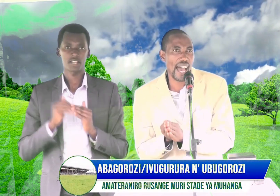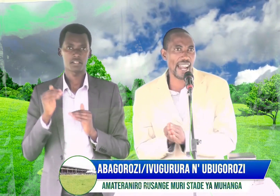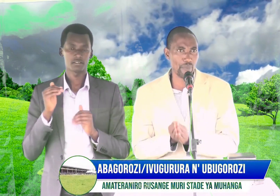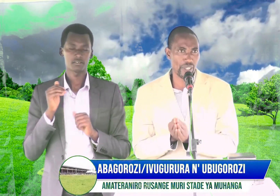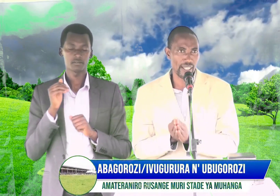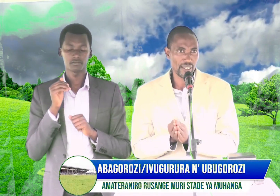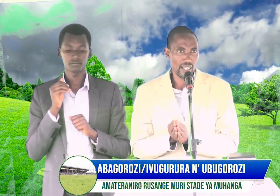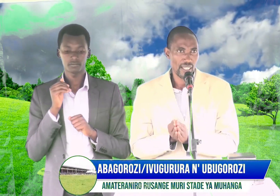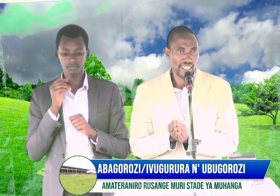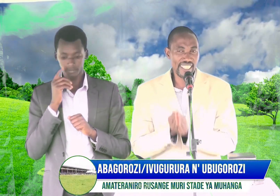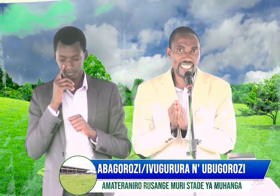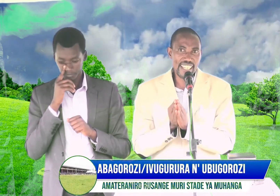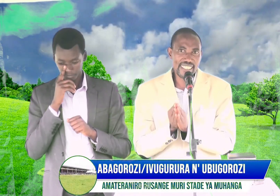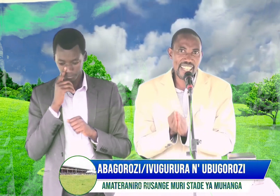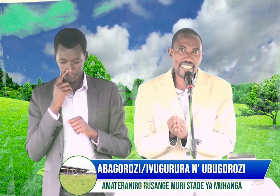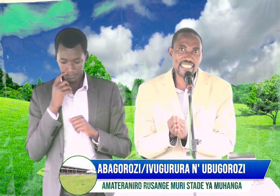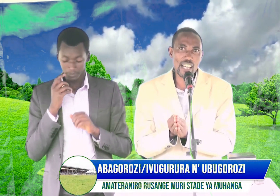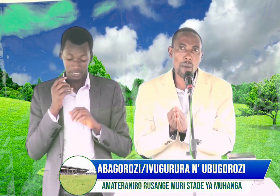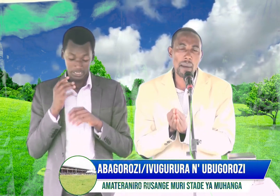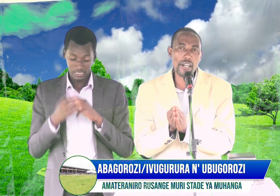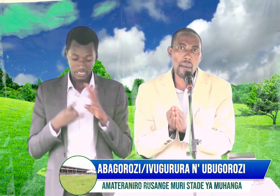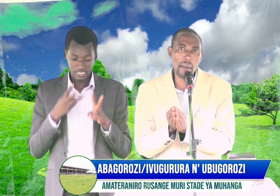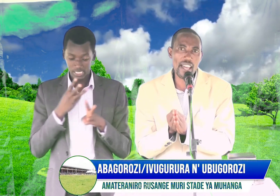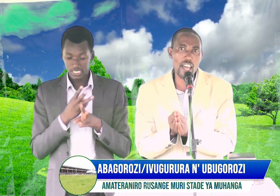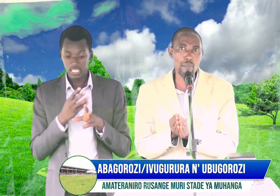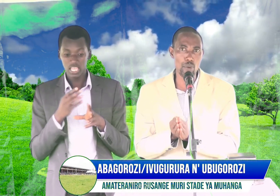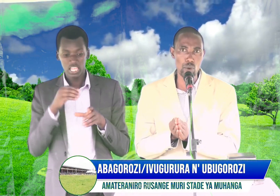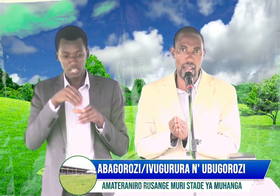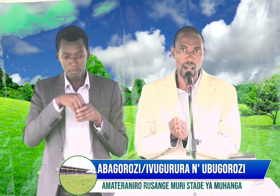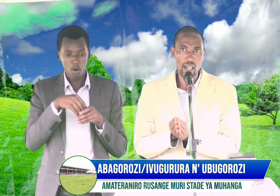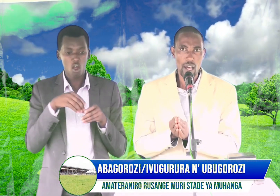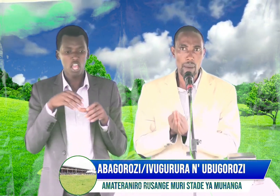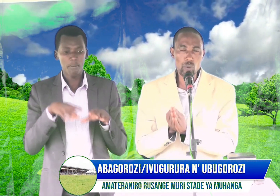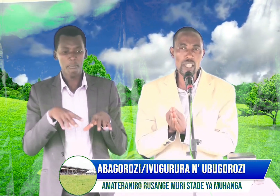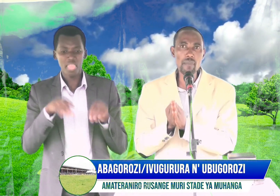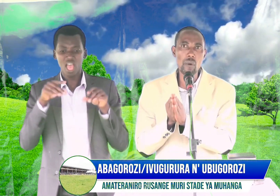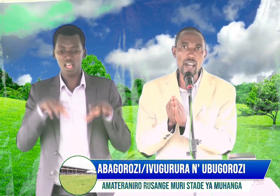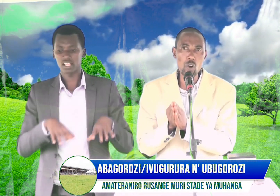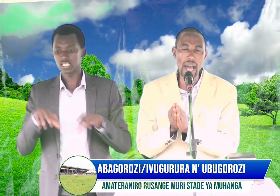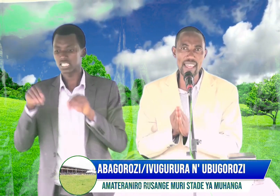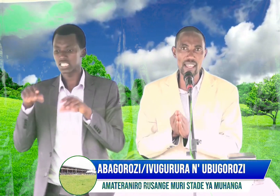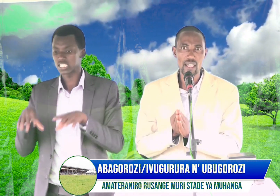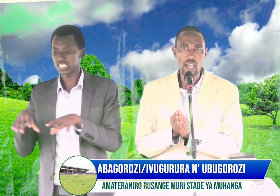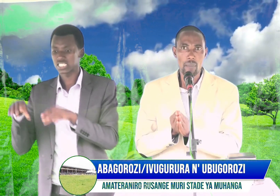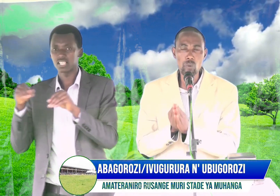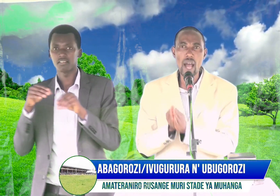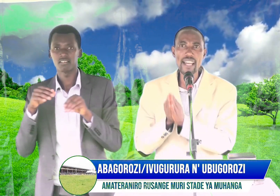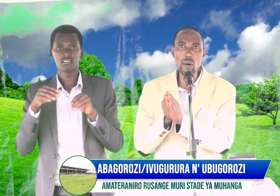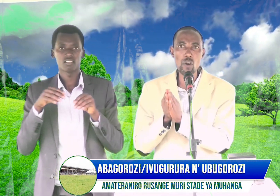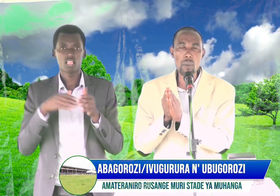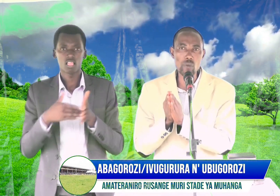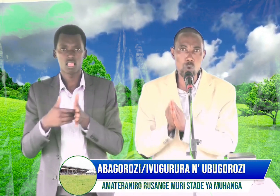nk'ibyatsi byarabye igihe kirageze ngo babone ababahembura bakwime wehe ubahe